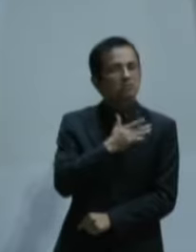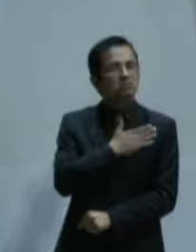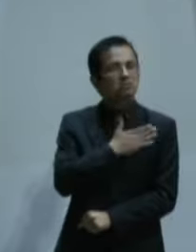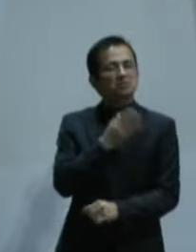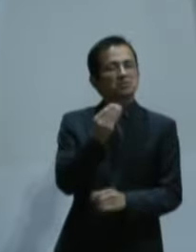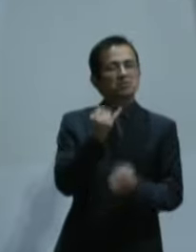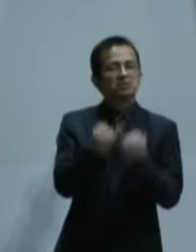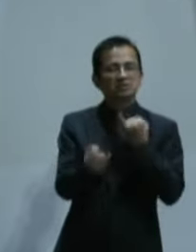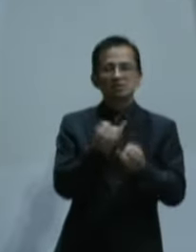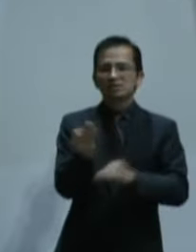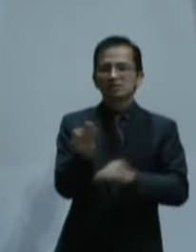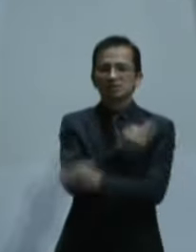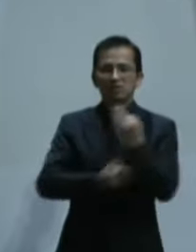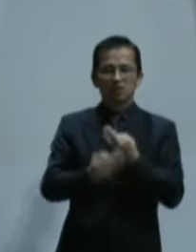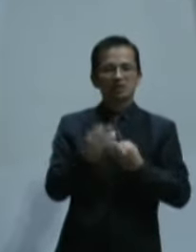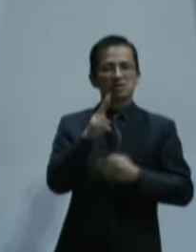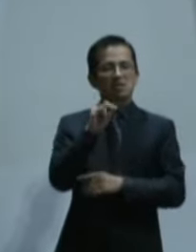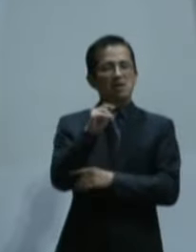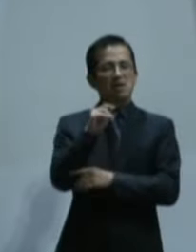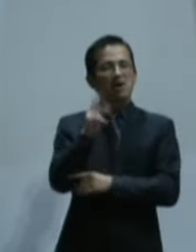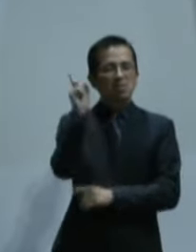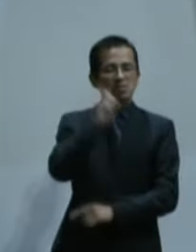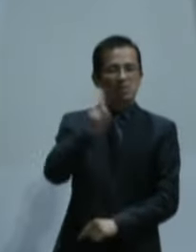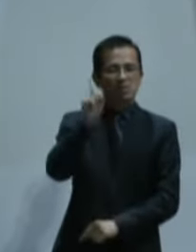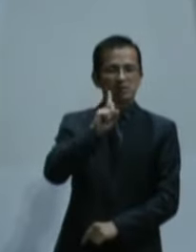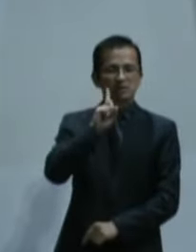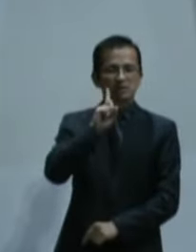a todos y que vivan las